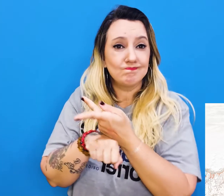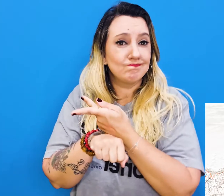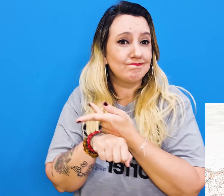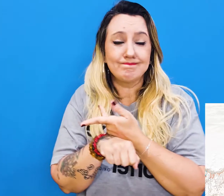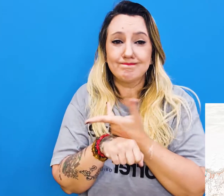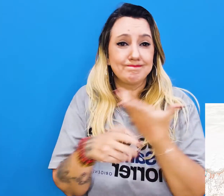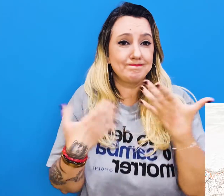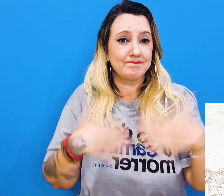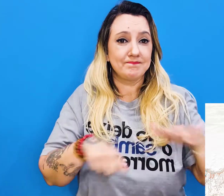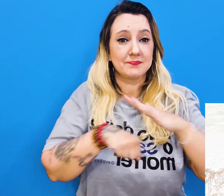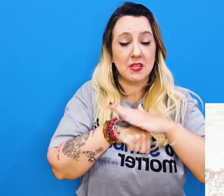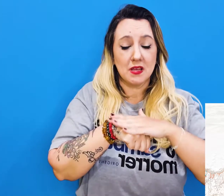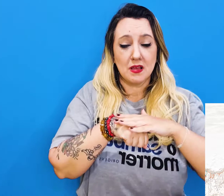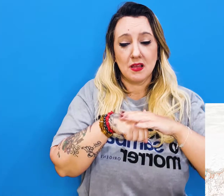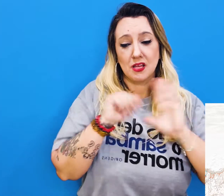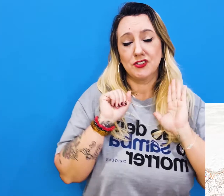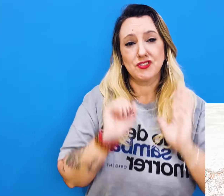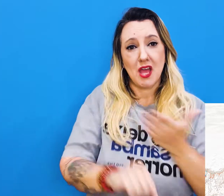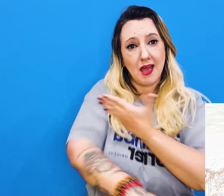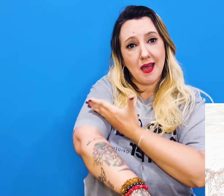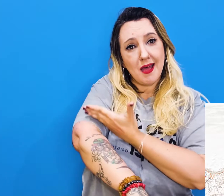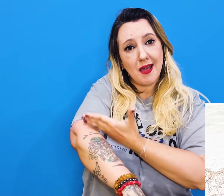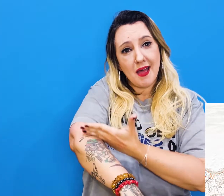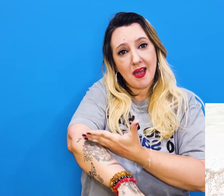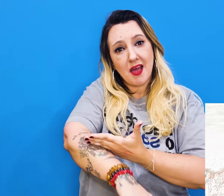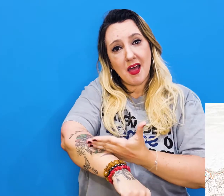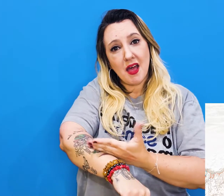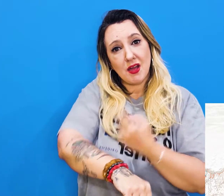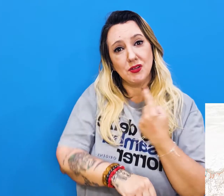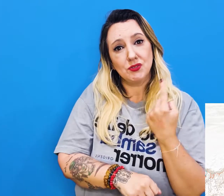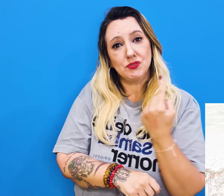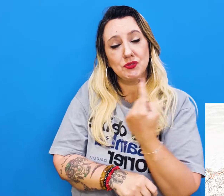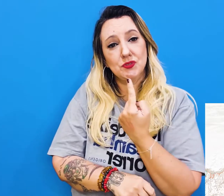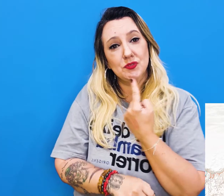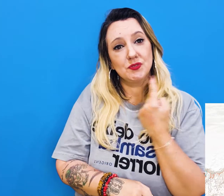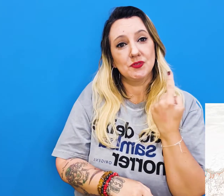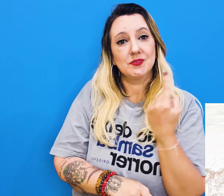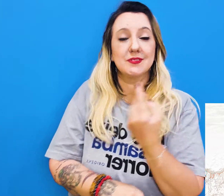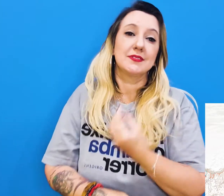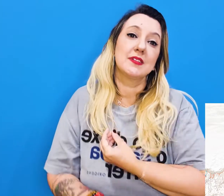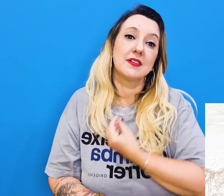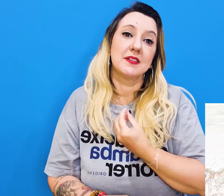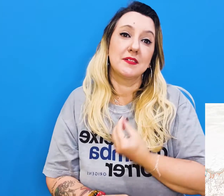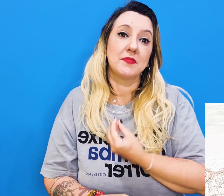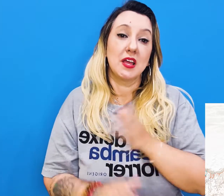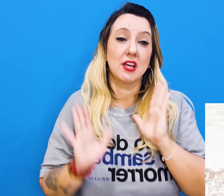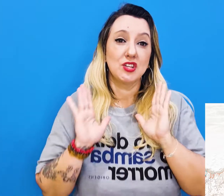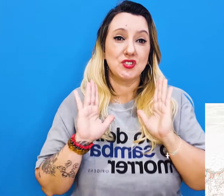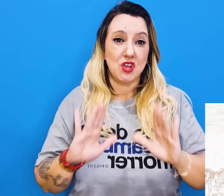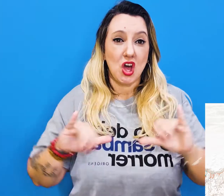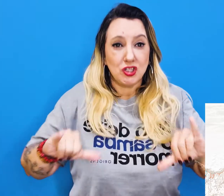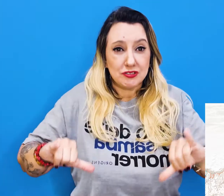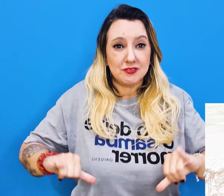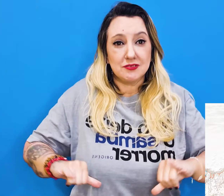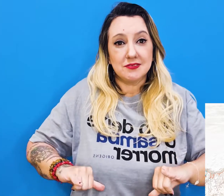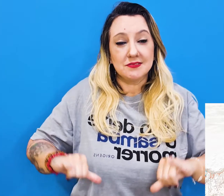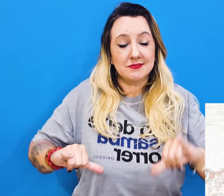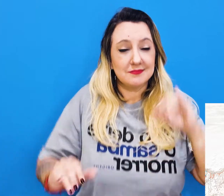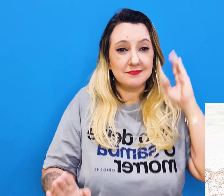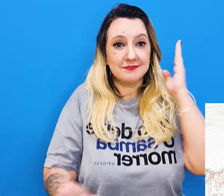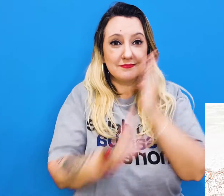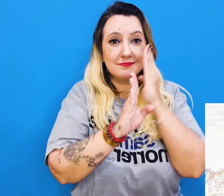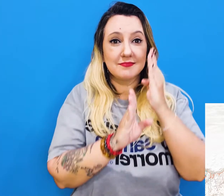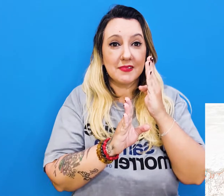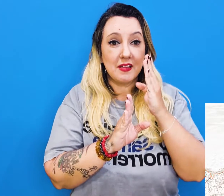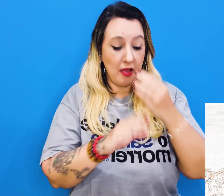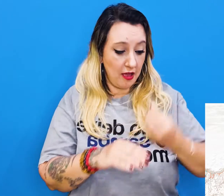carinho, me acostumei na caminhada sozinho. A vida toda só pisei em espinho, já descobri que o